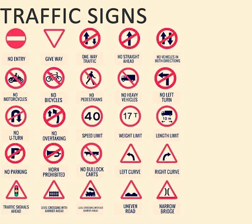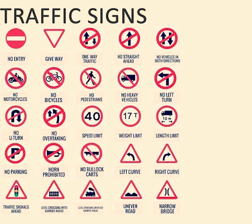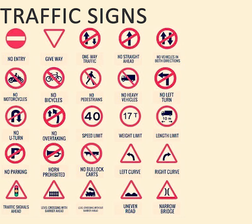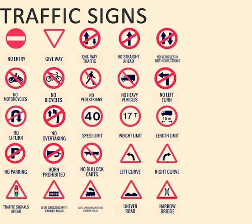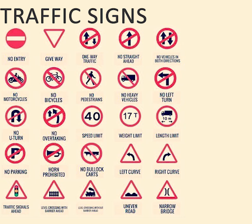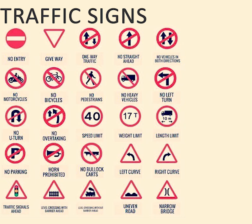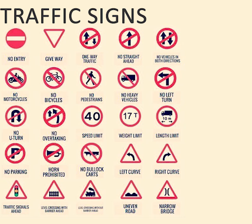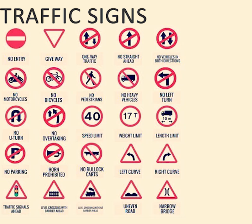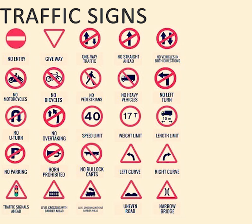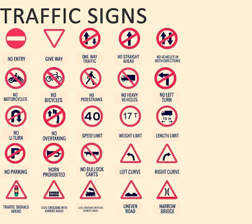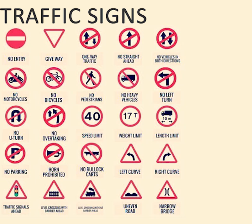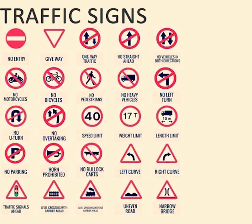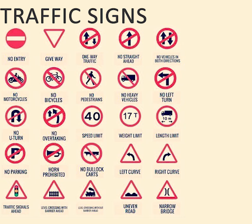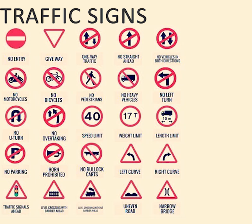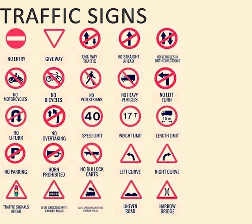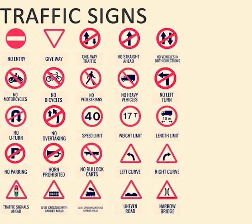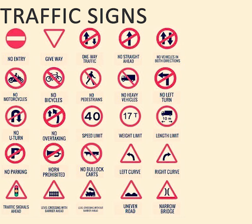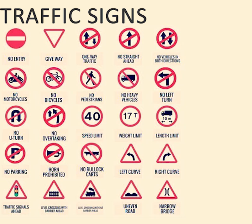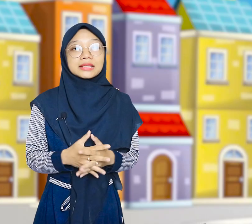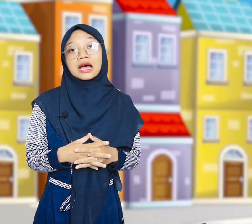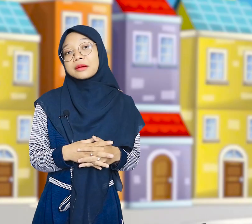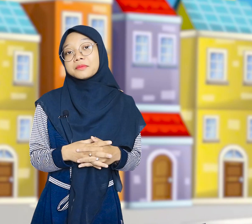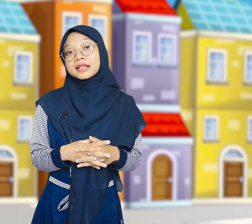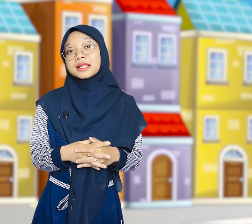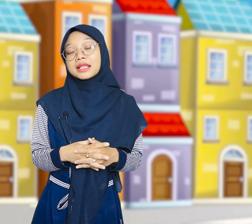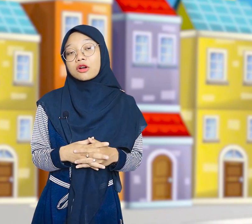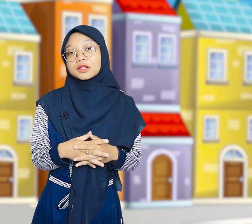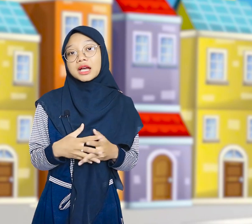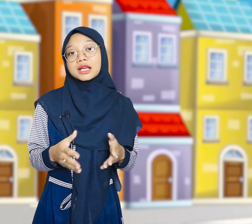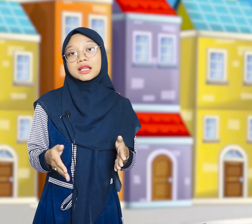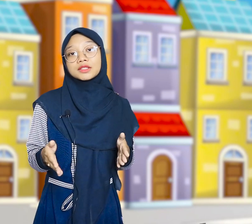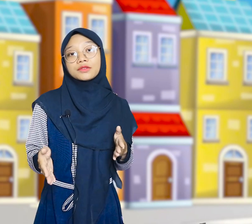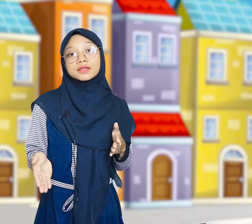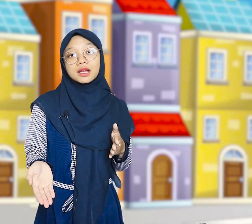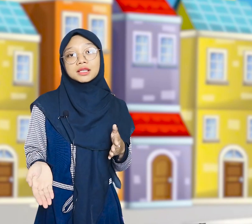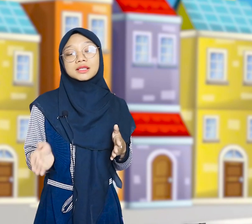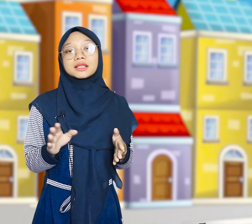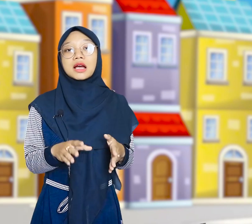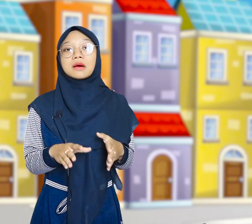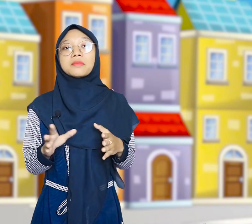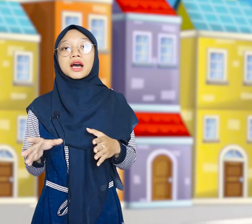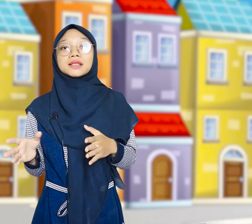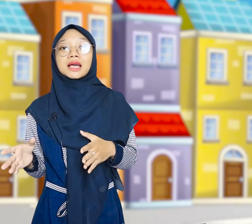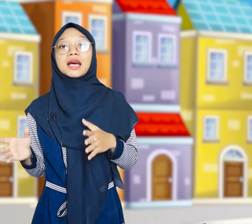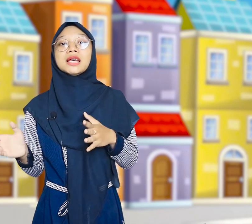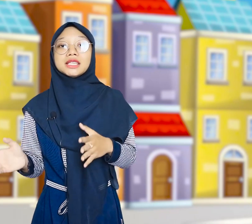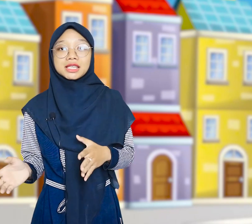atau rambu-rambu lalu lintas. Kita akan membahas tentang kosakata traffic signs dalam bahasa